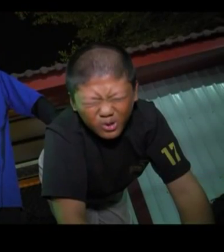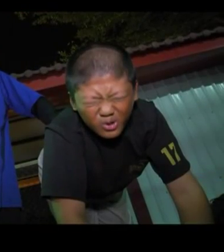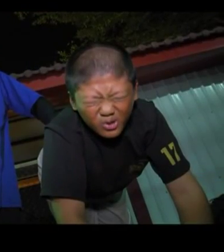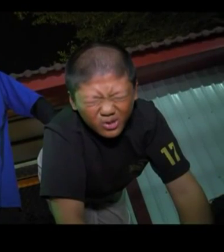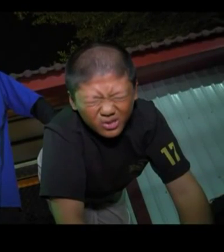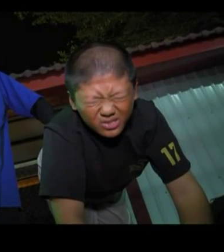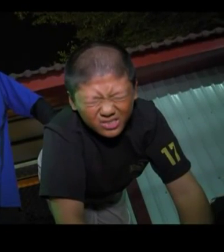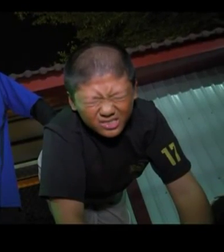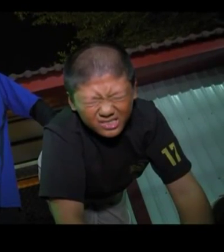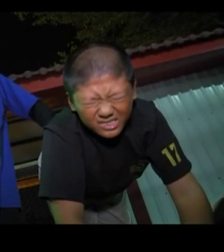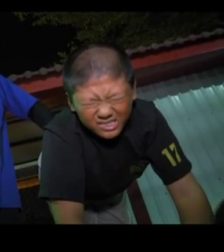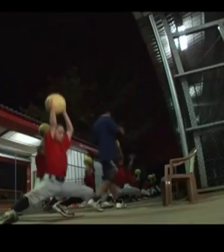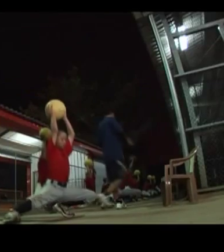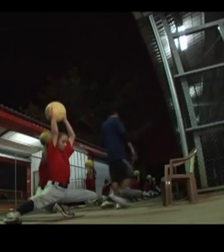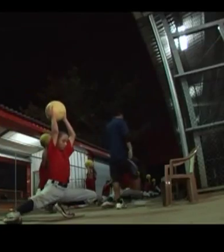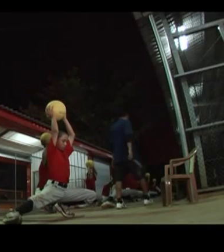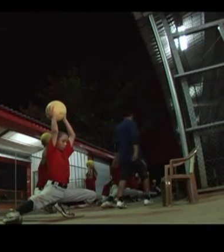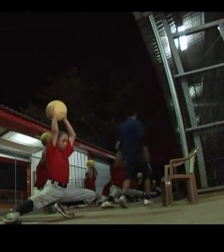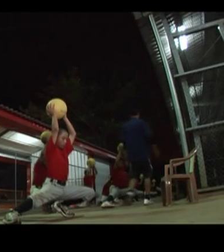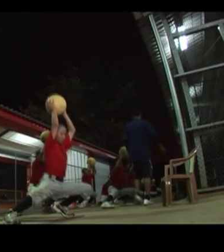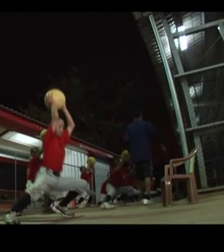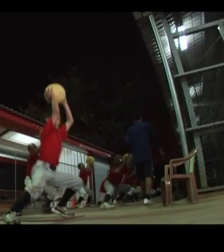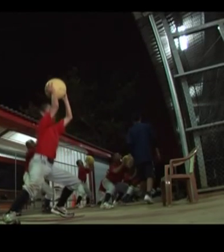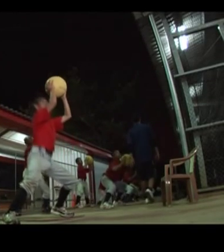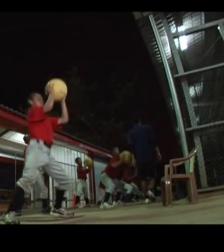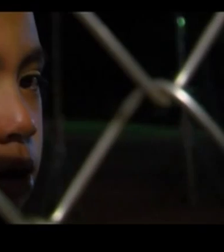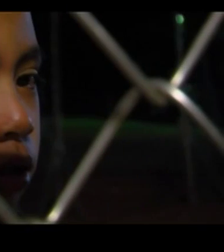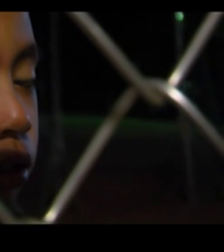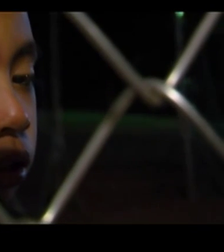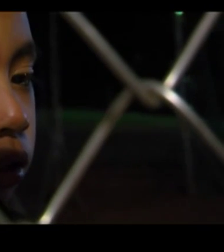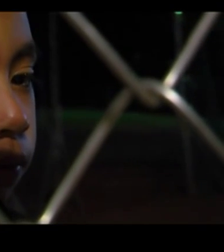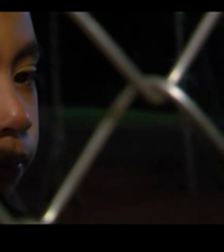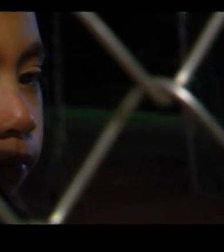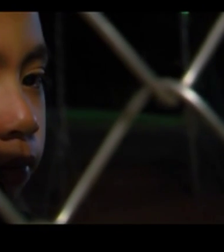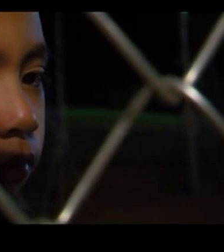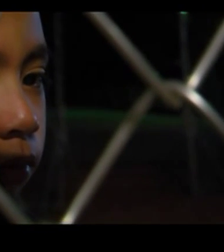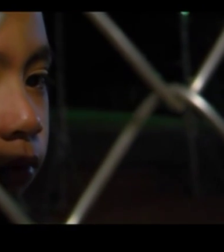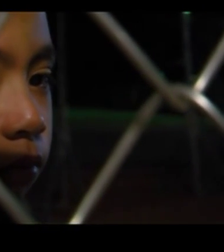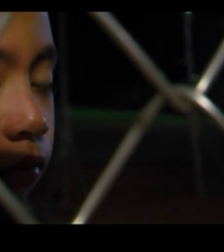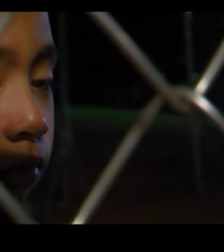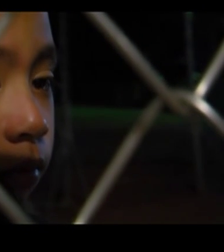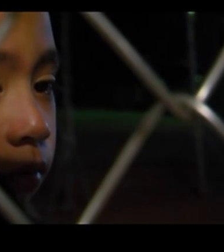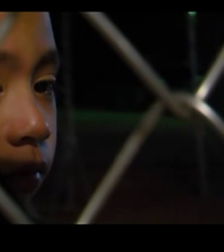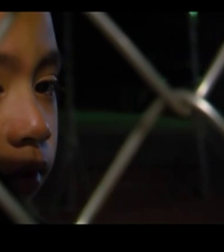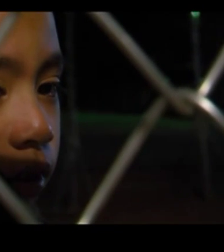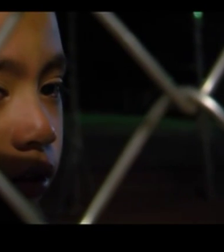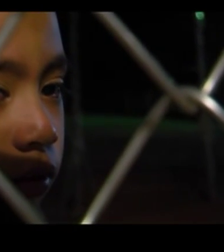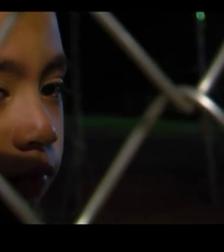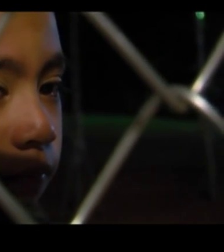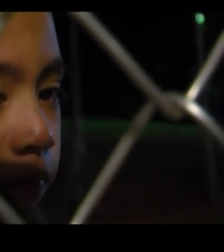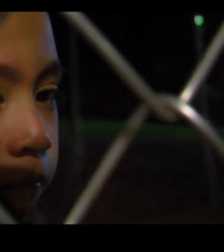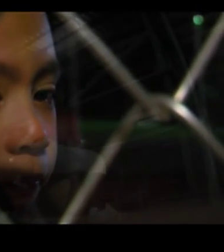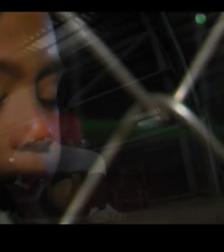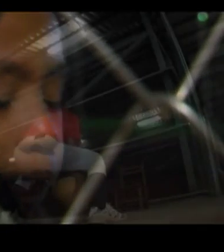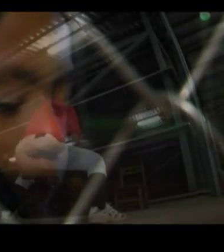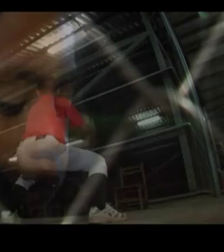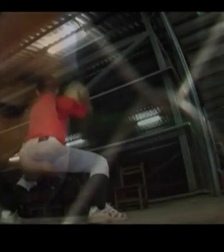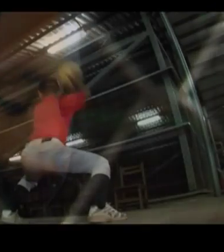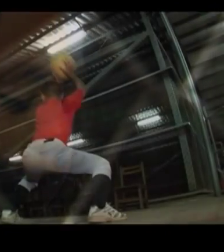敢多了。想看你们各几岁才离乡背井，他比我们更早 知道他们要什么。或许说他这个知道不是来